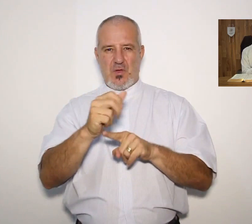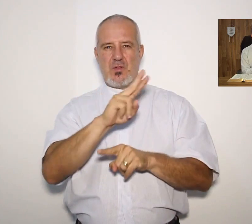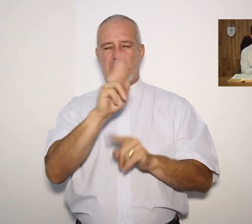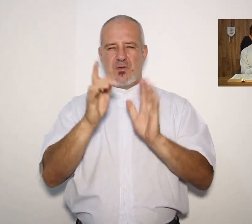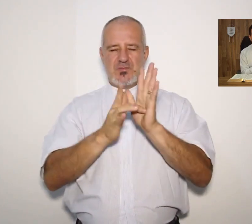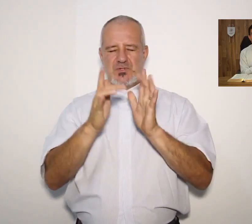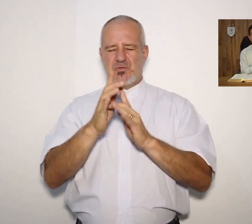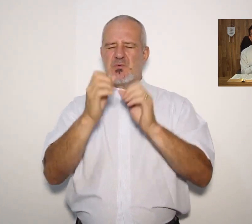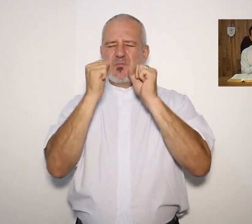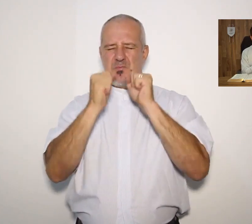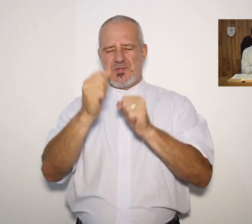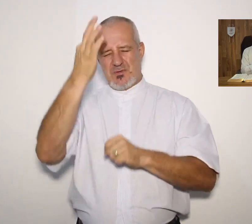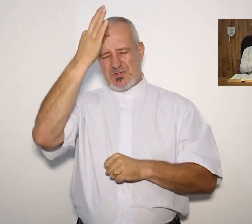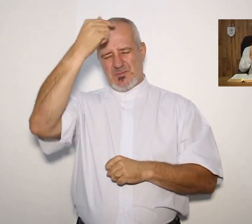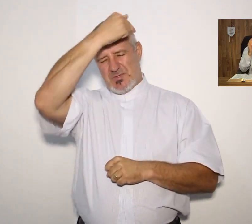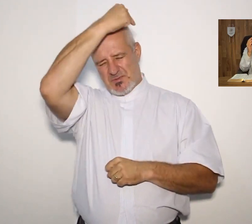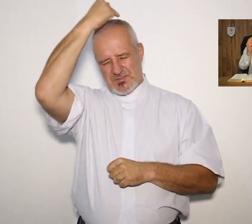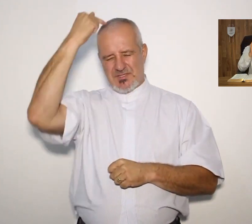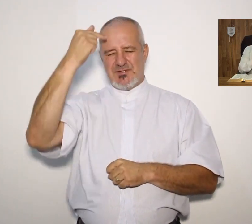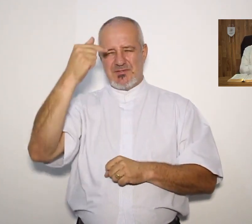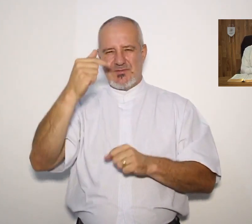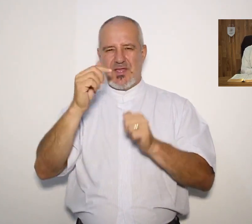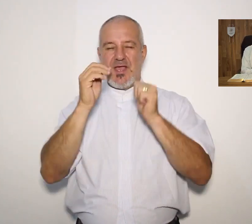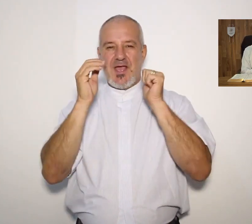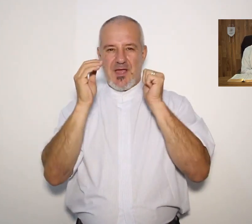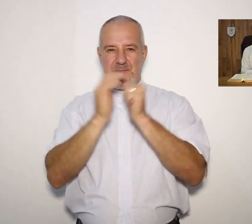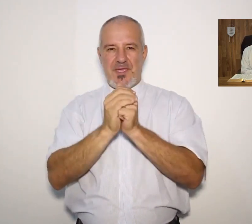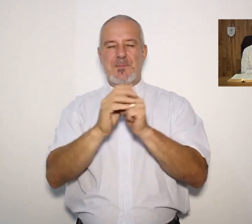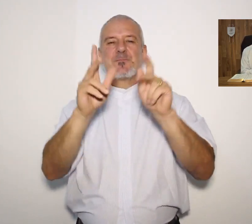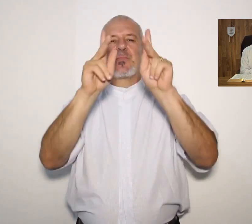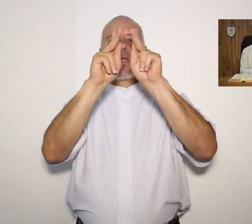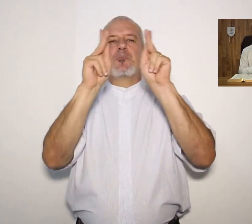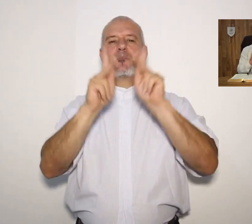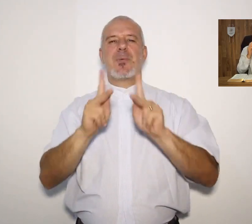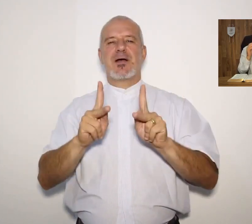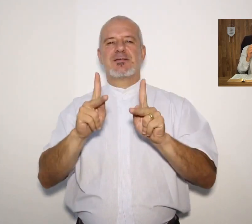poder do Espírito Santo. Que a paz